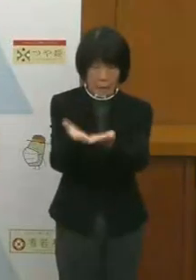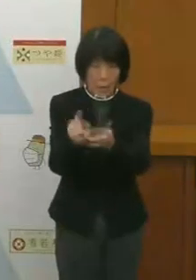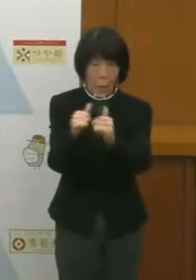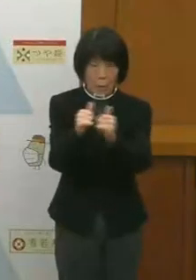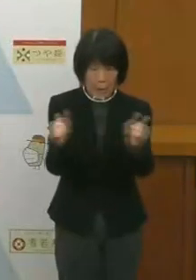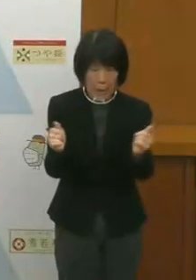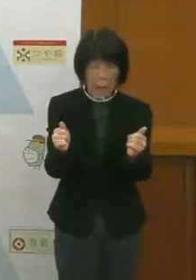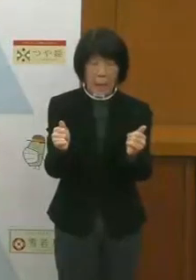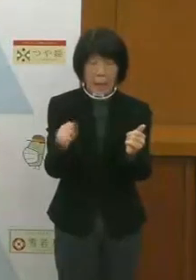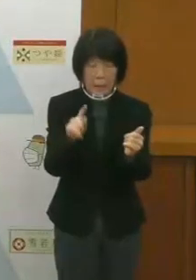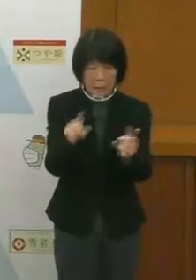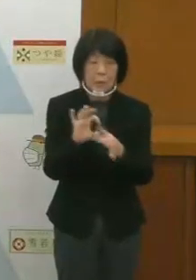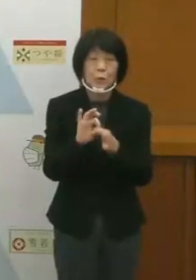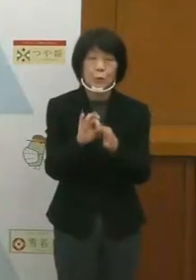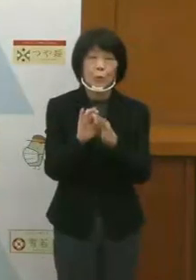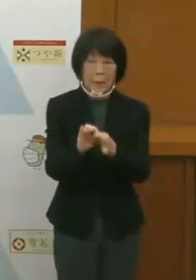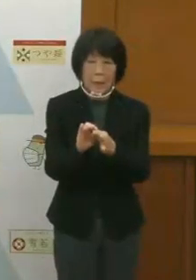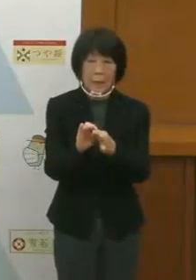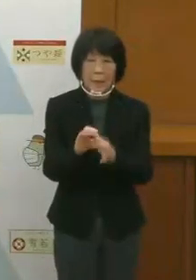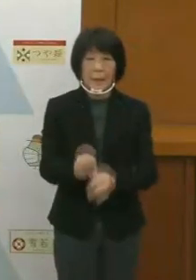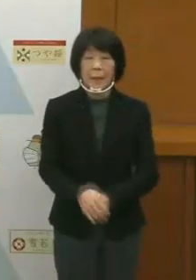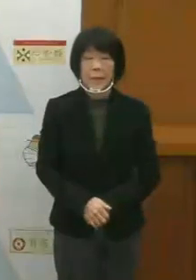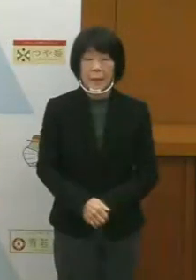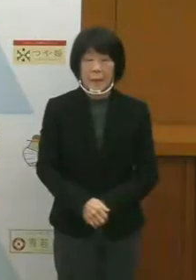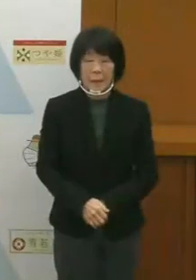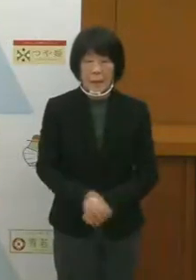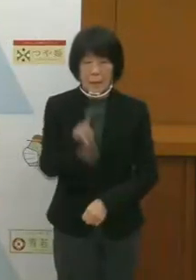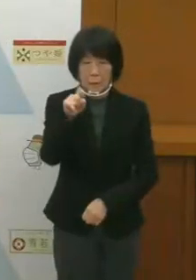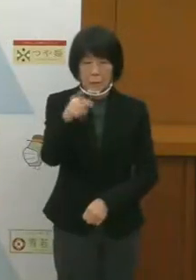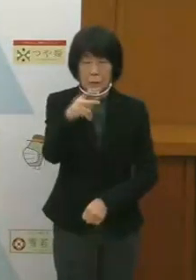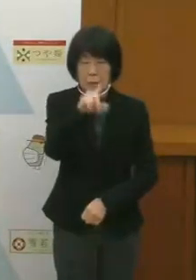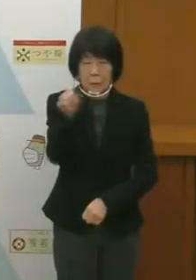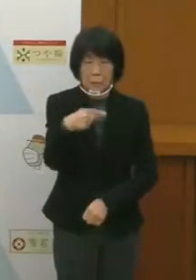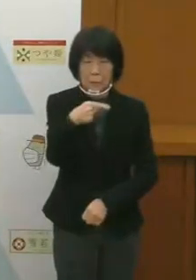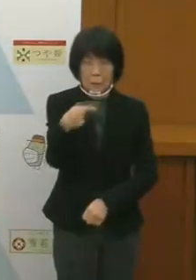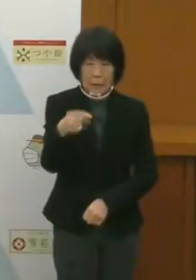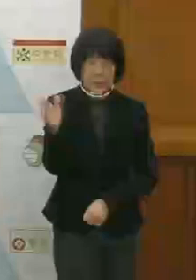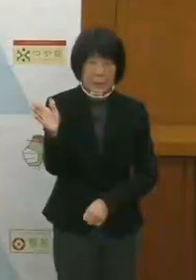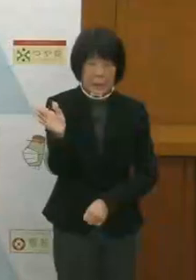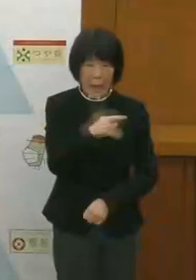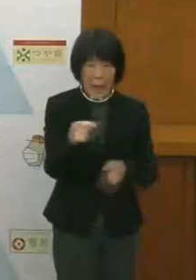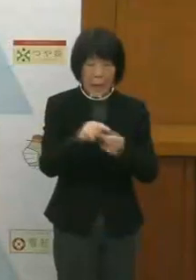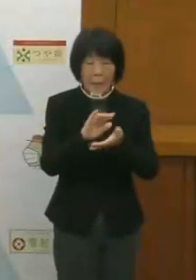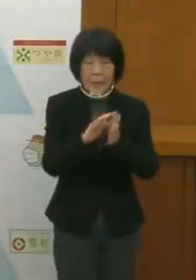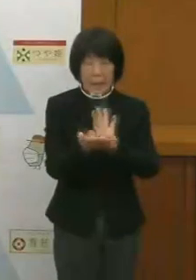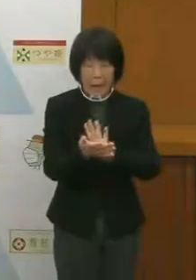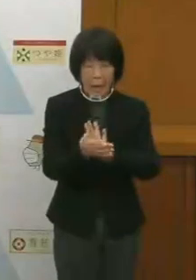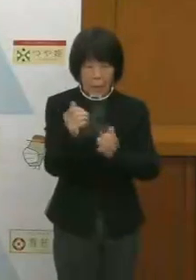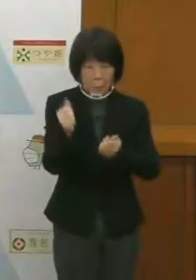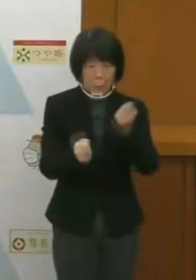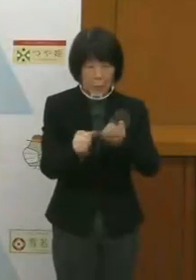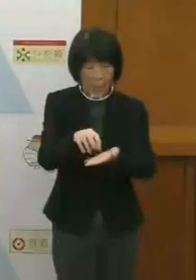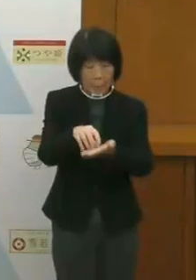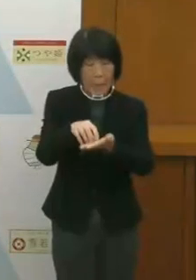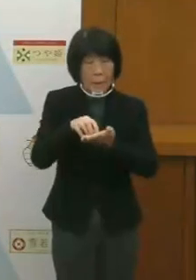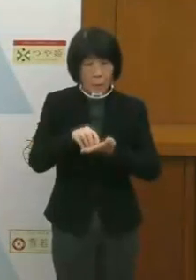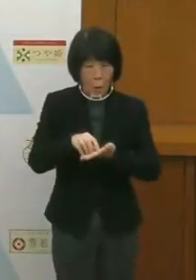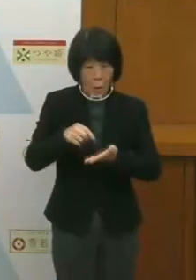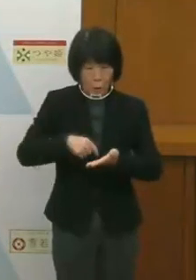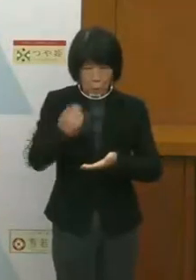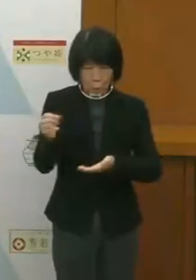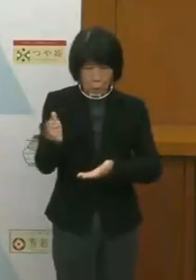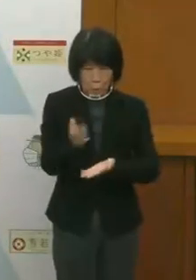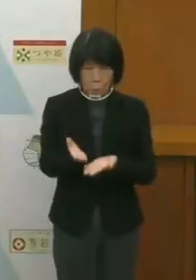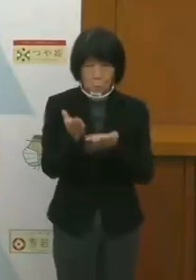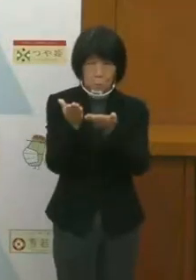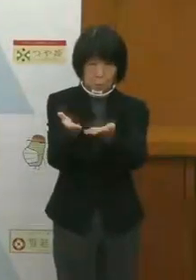者についてでございます。12月1日から山形県運転免許自主